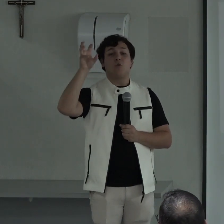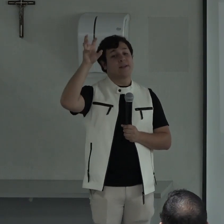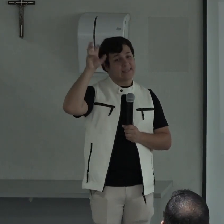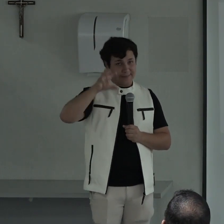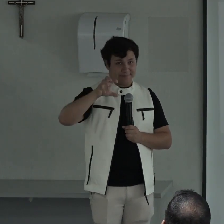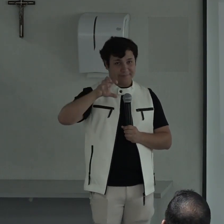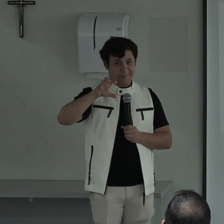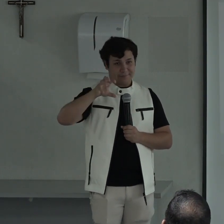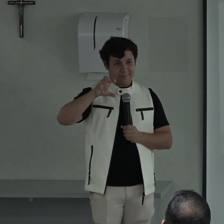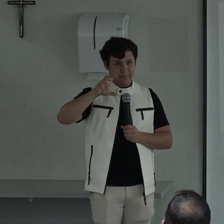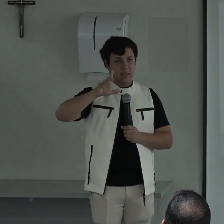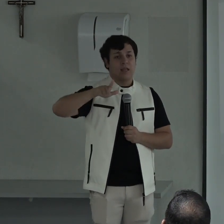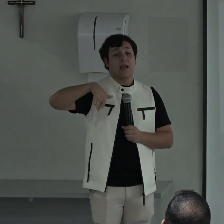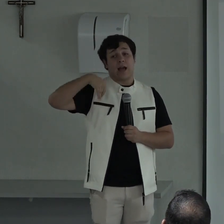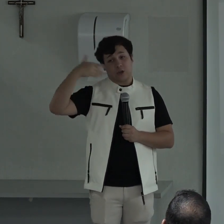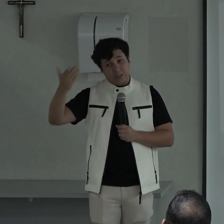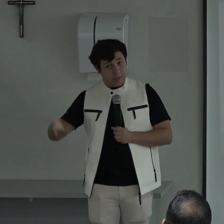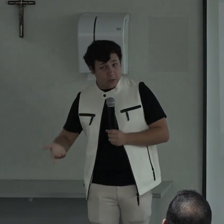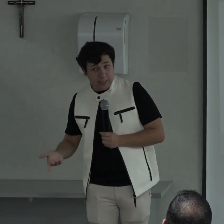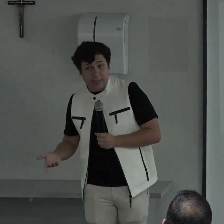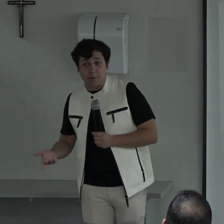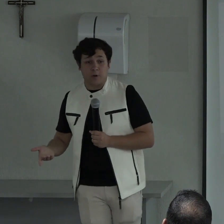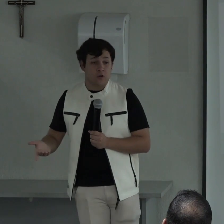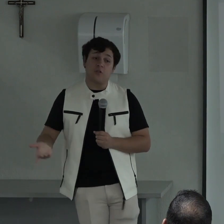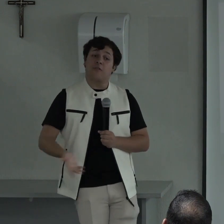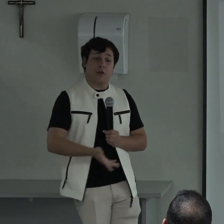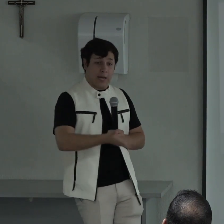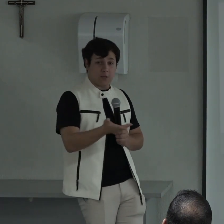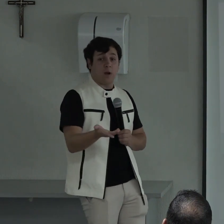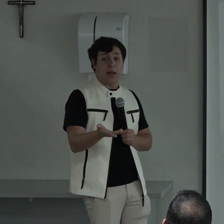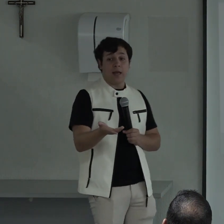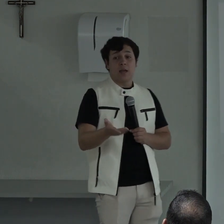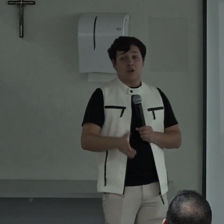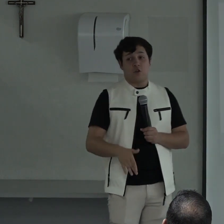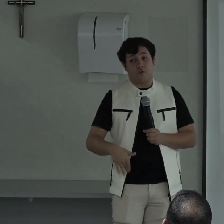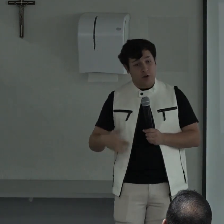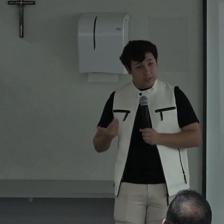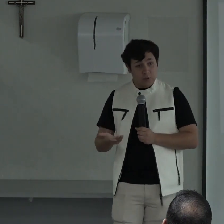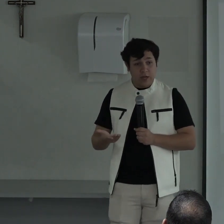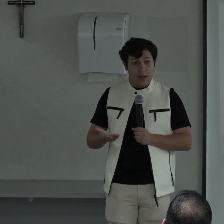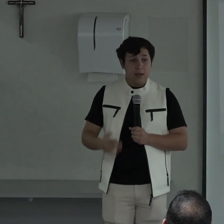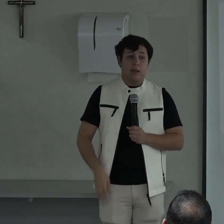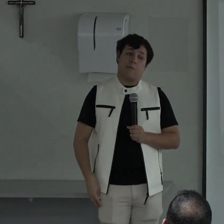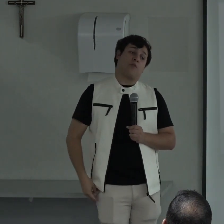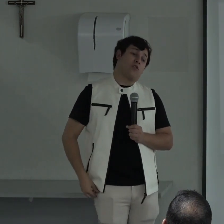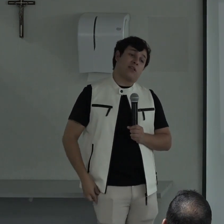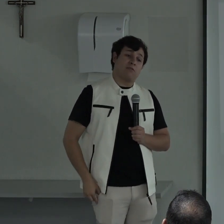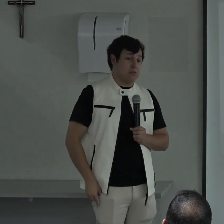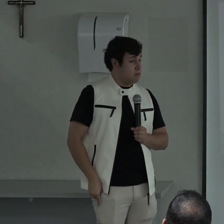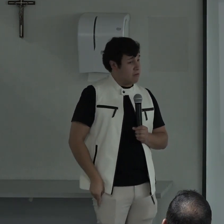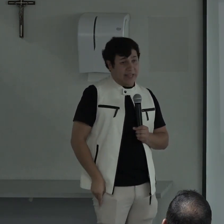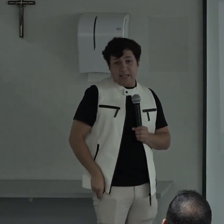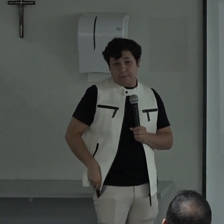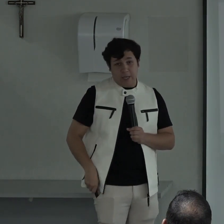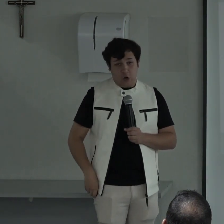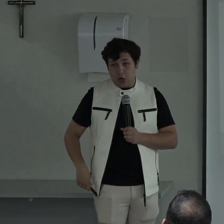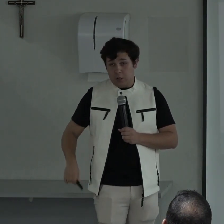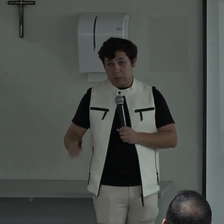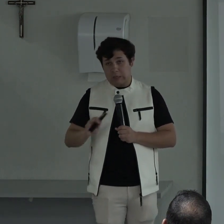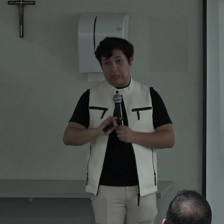así. Hay otras personas que a lo mejor no fueron a la escuela, no fueron a estudiar y por lo tanto del español,